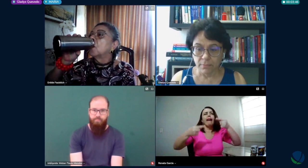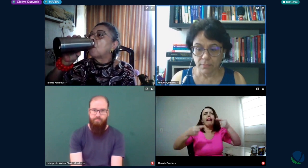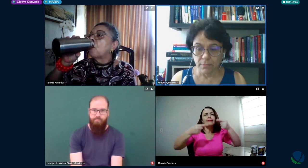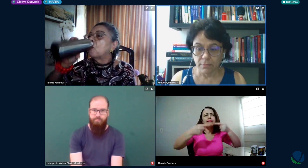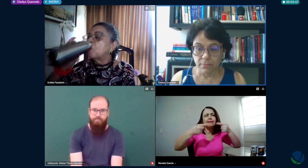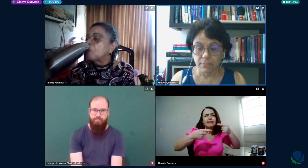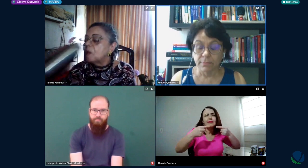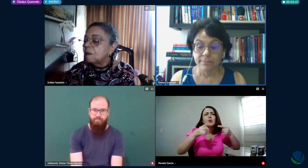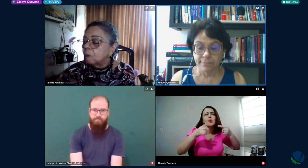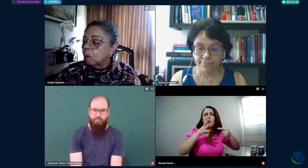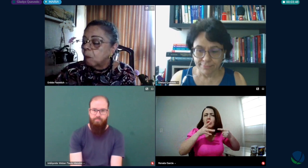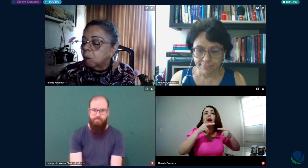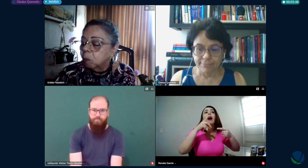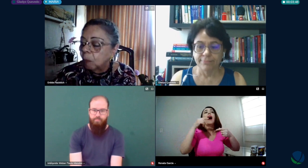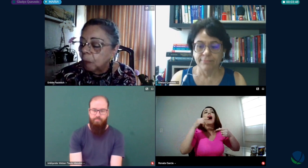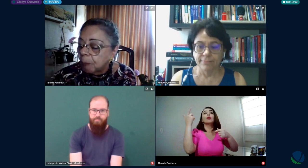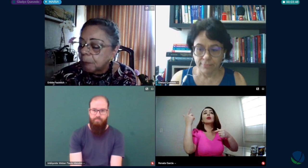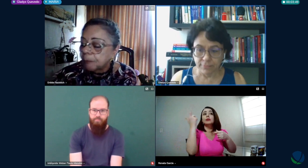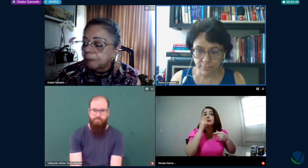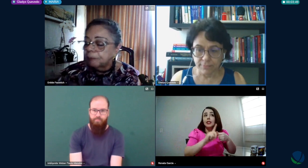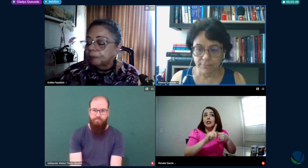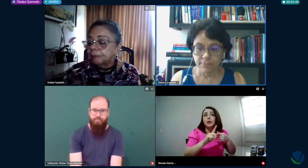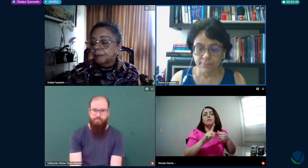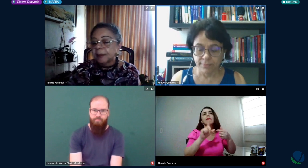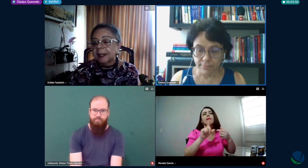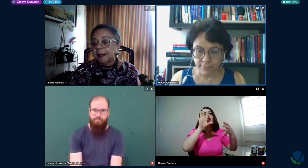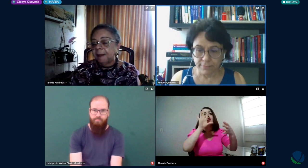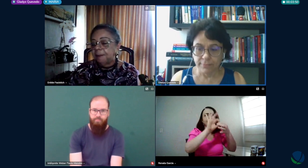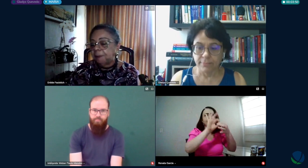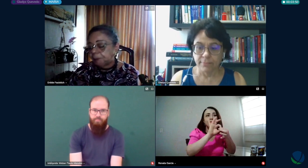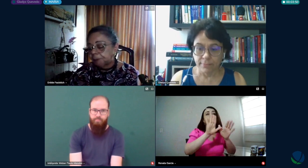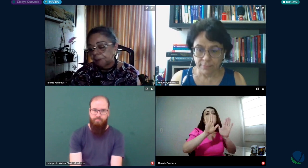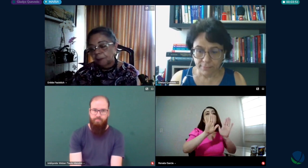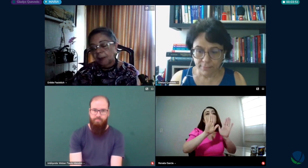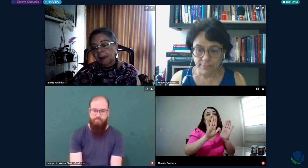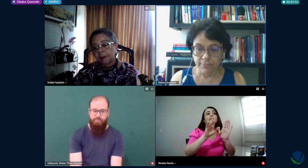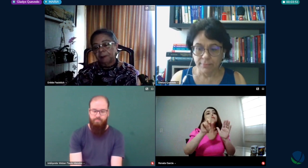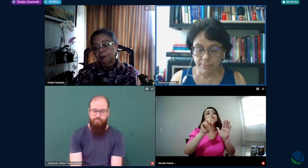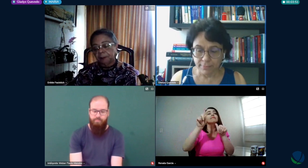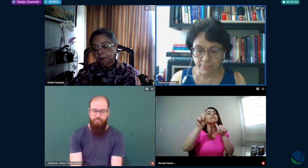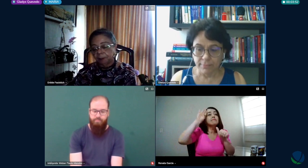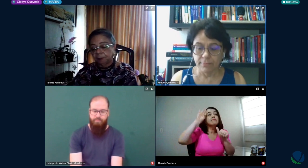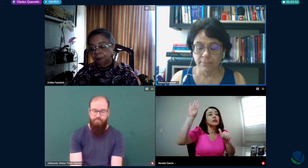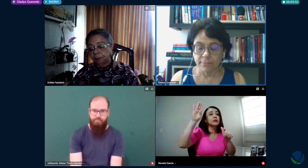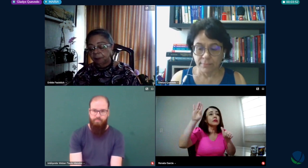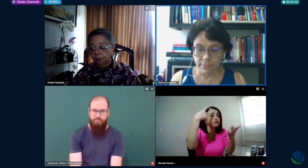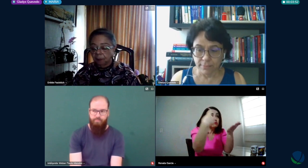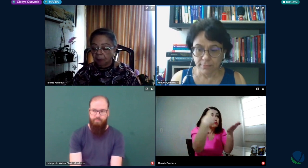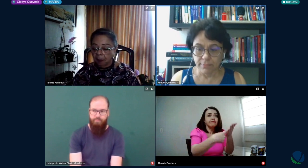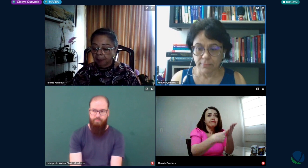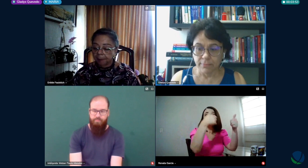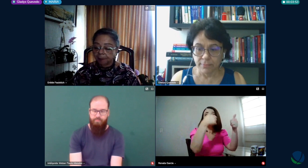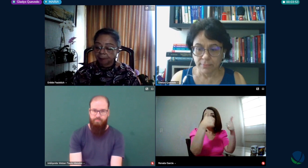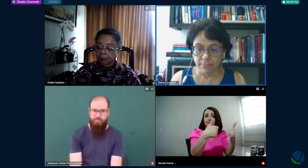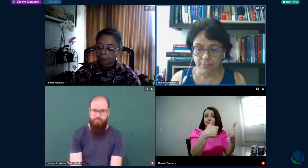muito diferentes dos daqui, alguns com alguma semelhança, mas alguns diferentes.